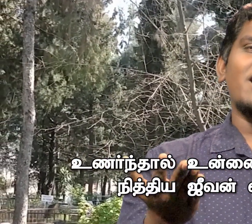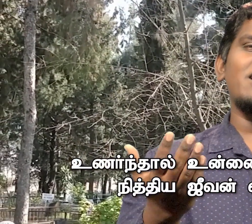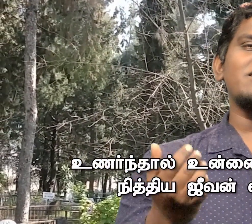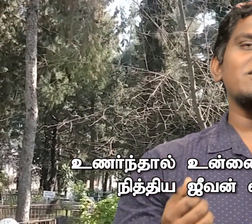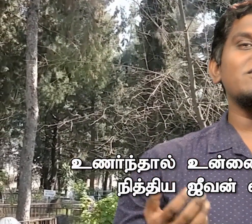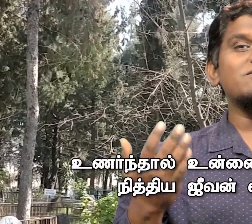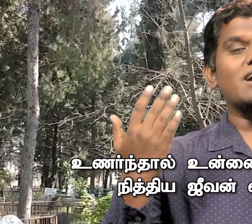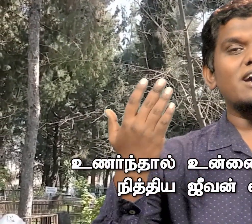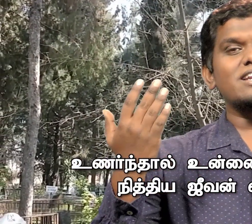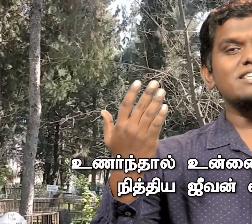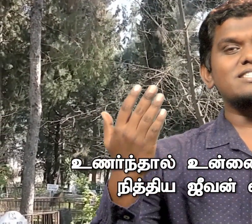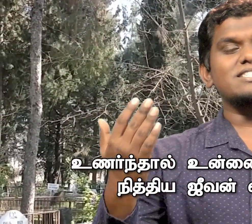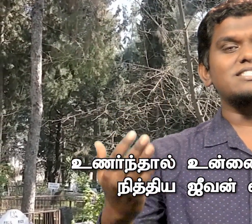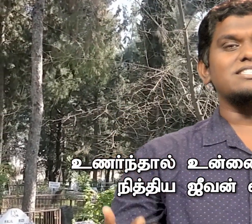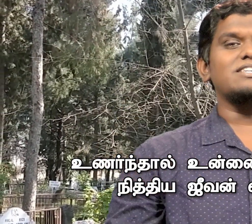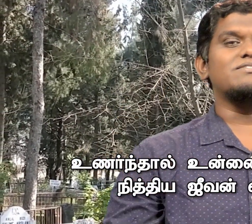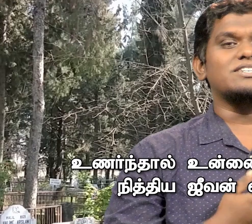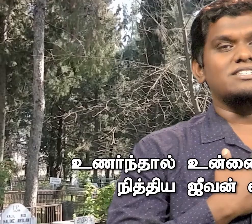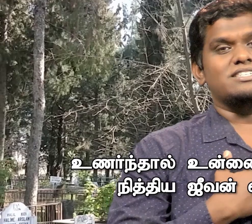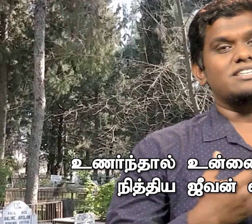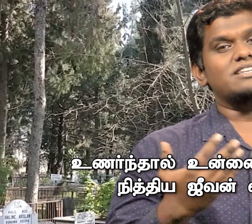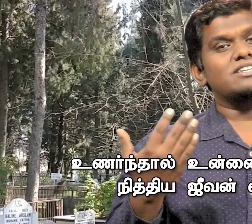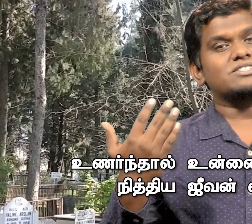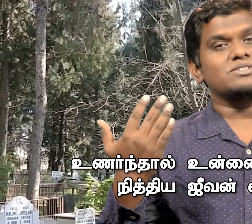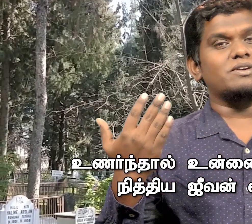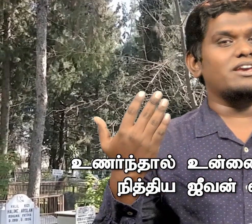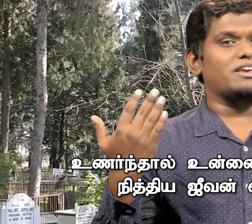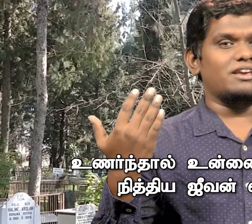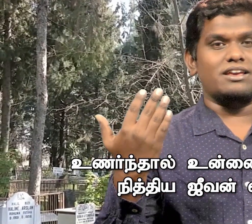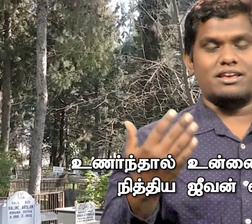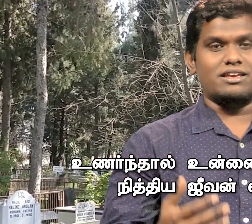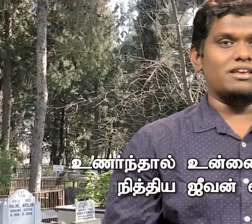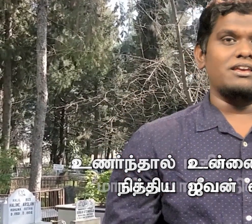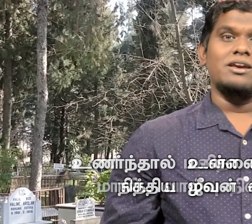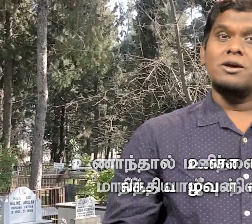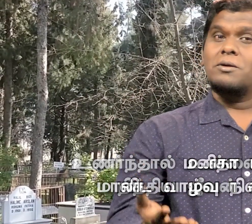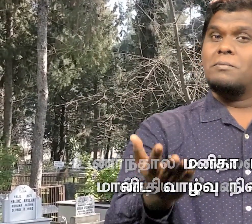உணர்ந்தாலுனையே அளித்திடுவார் நித்திய ஜீவன் என் இயேசுவே